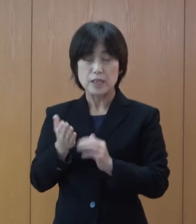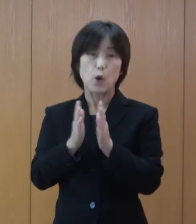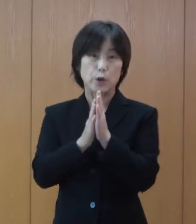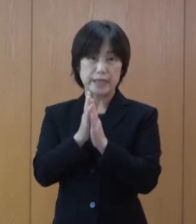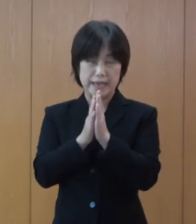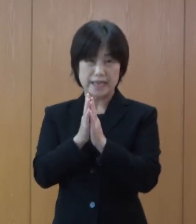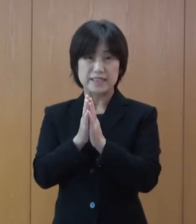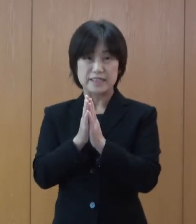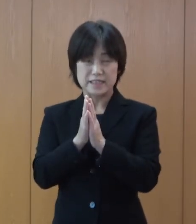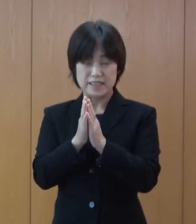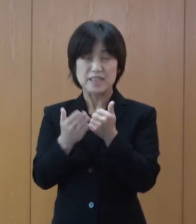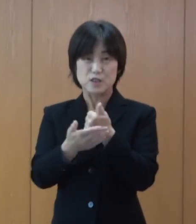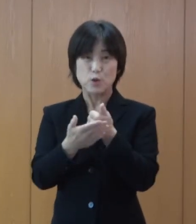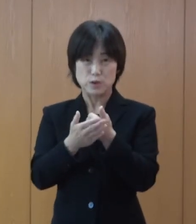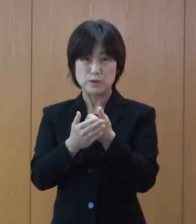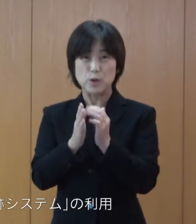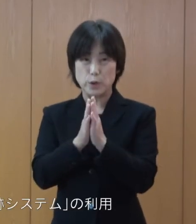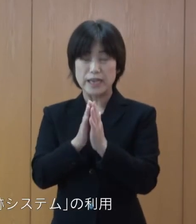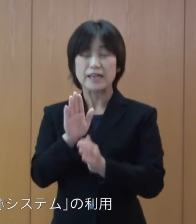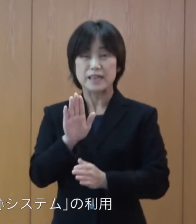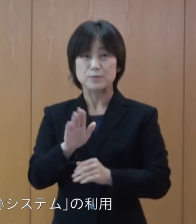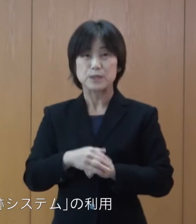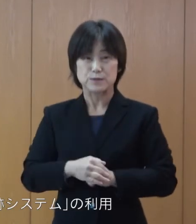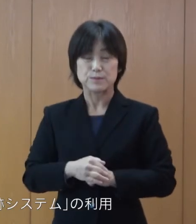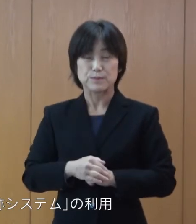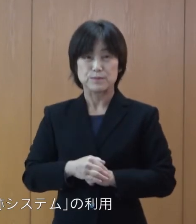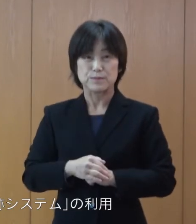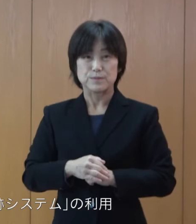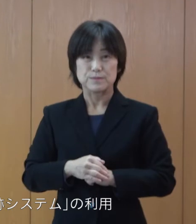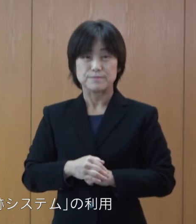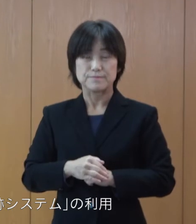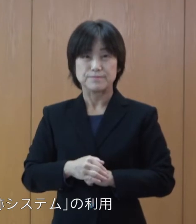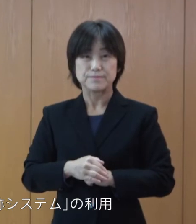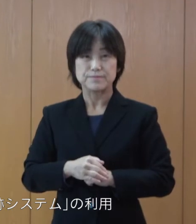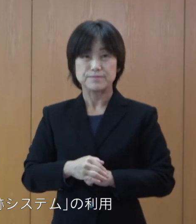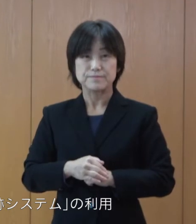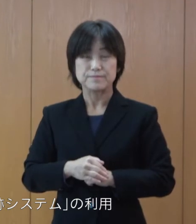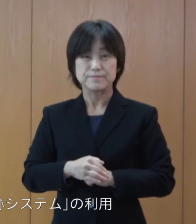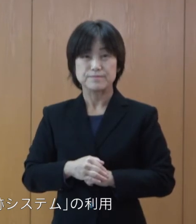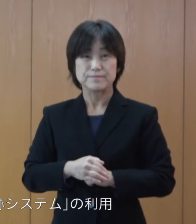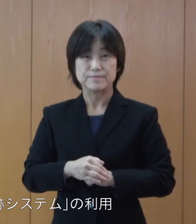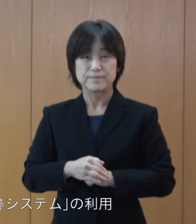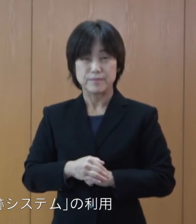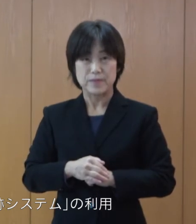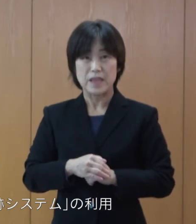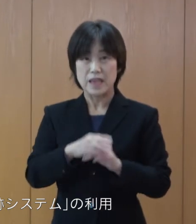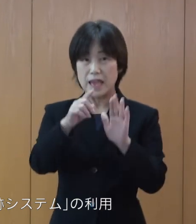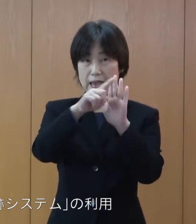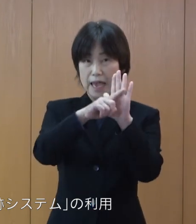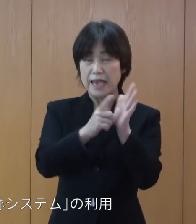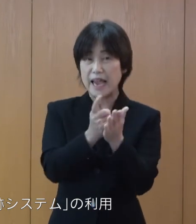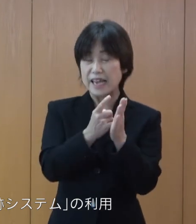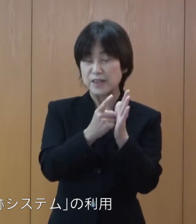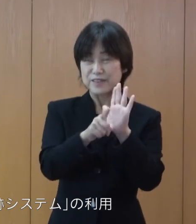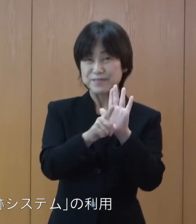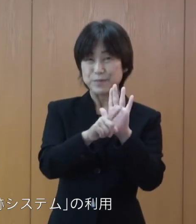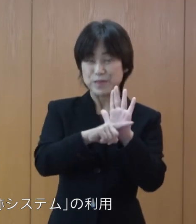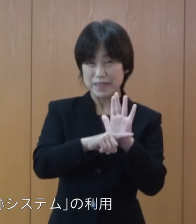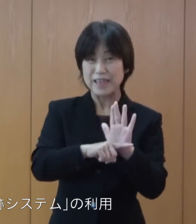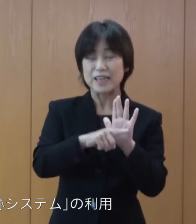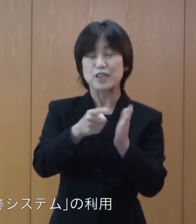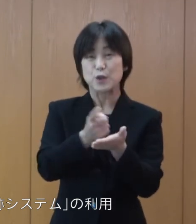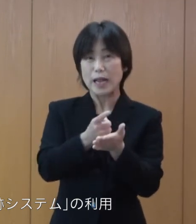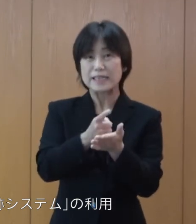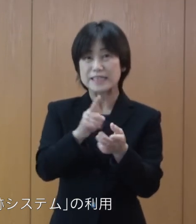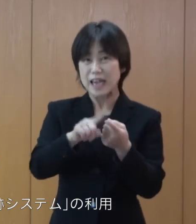解、ご協力をお願いします。県民の皆様へ、ガイドライン等に基づく感染防